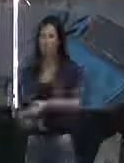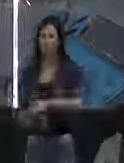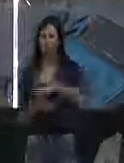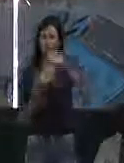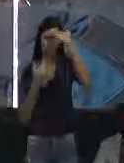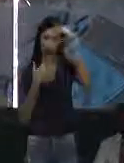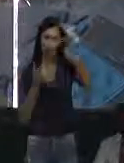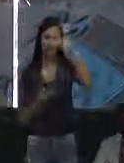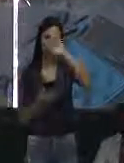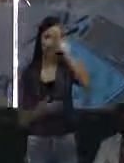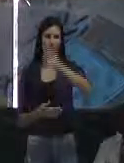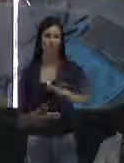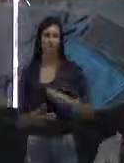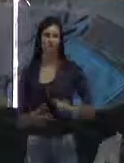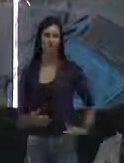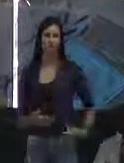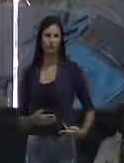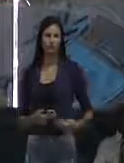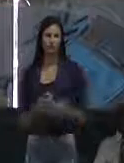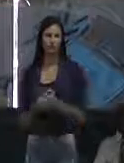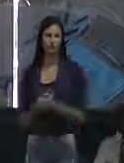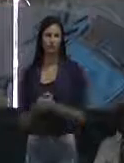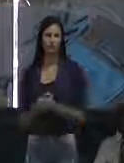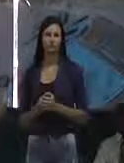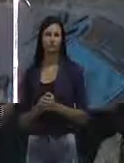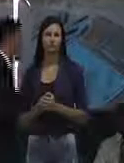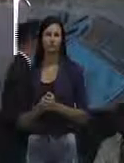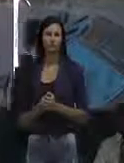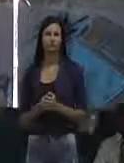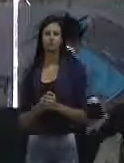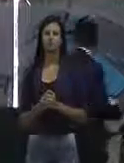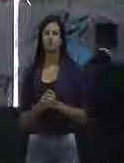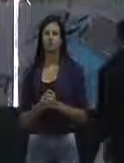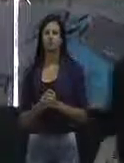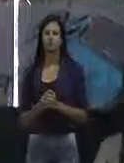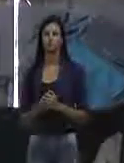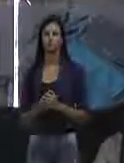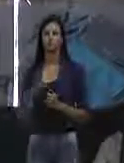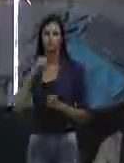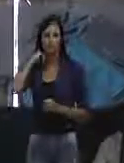obrigado, senhor presidente. Vereador Gil Gomes.